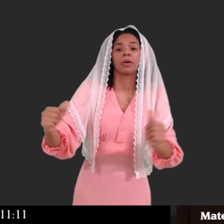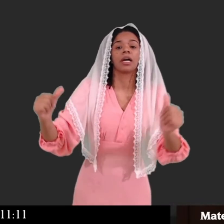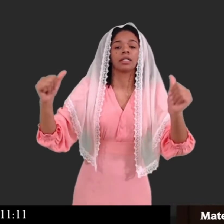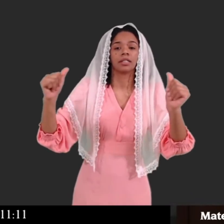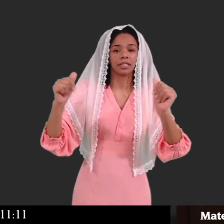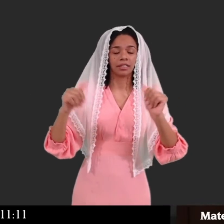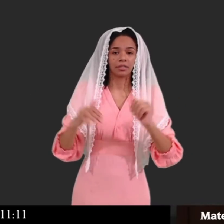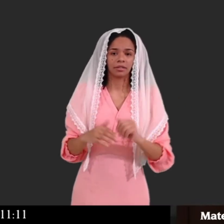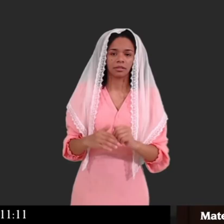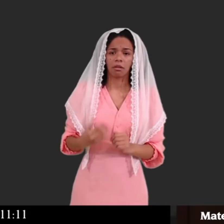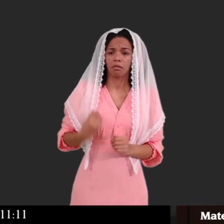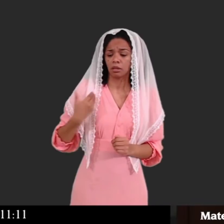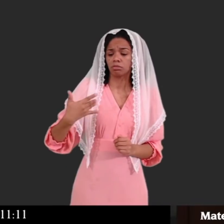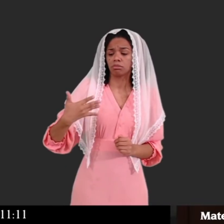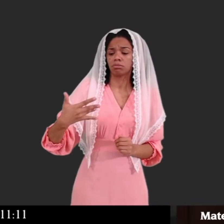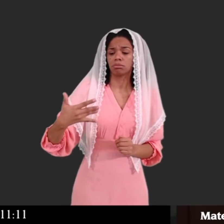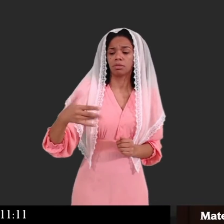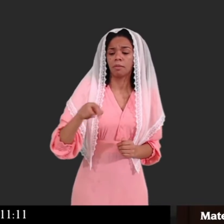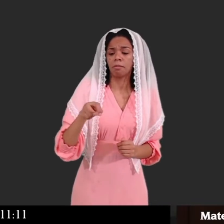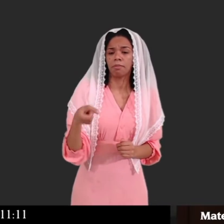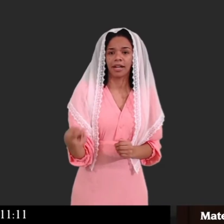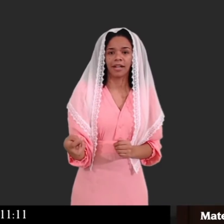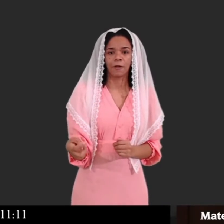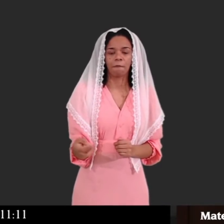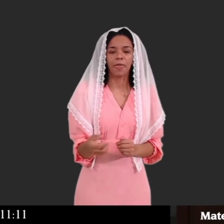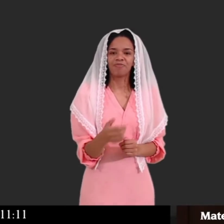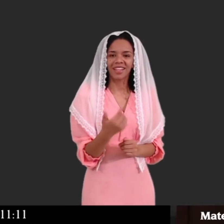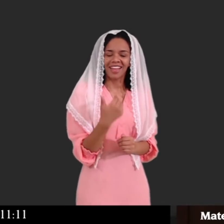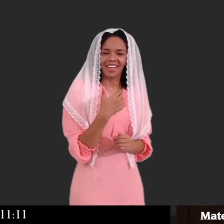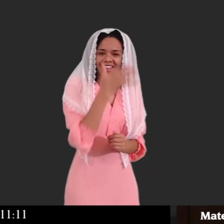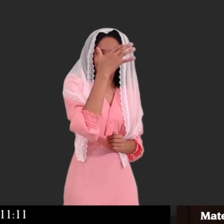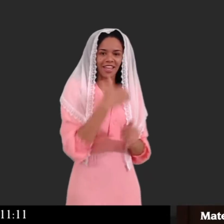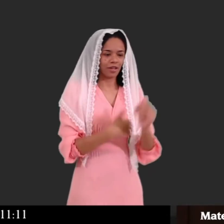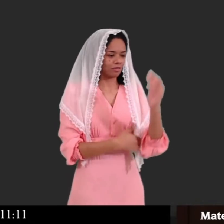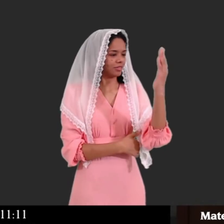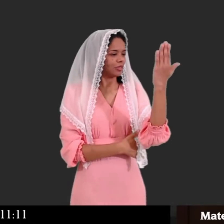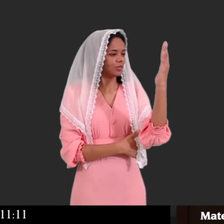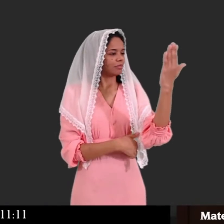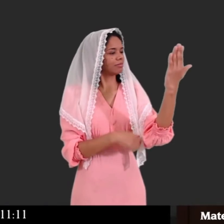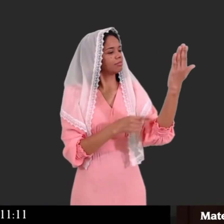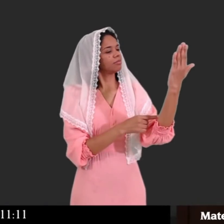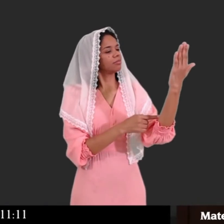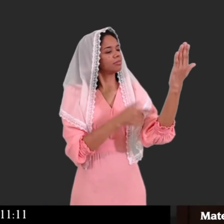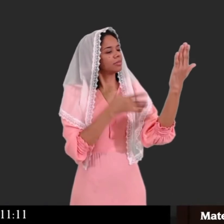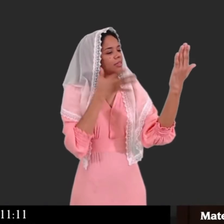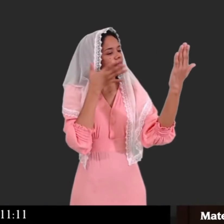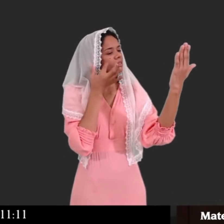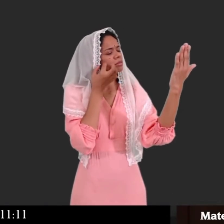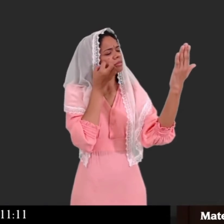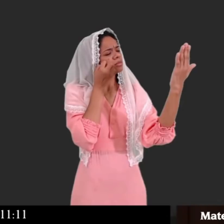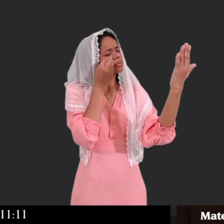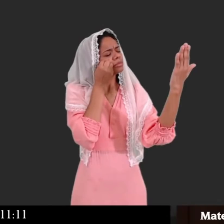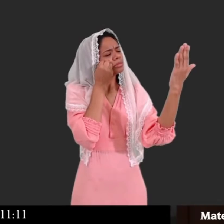ligeiro. Eu olho para o espelho e vejo que o tempo passou, eu nem vi ele passar. Já fiquei